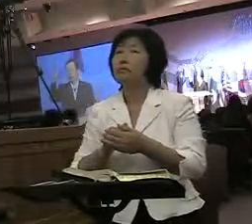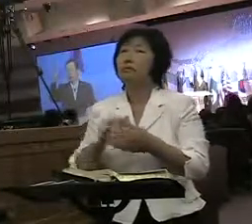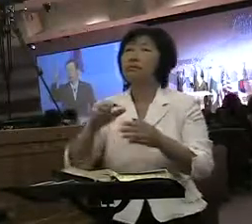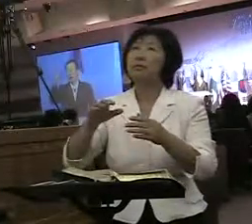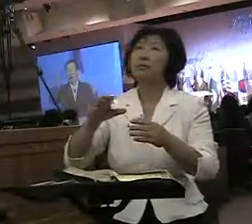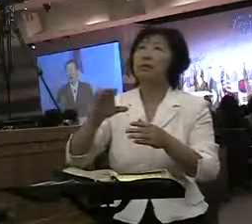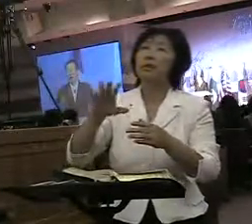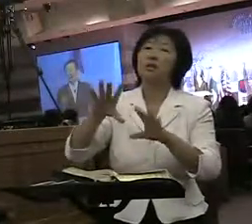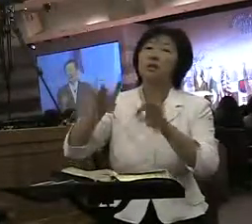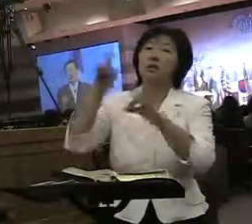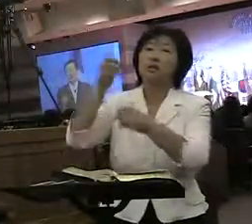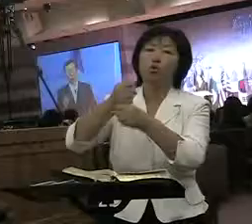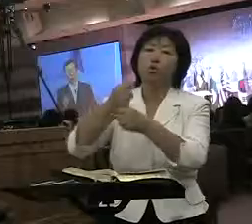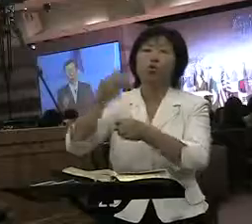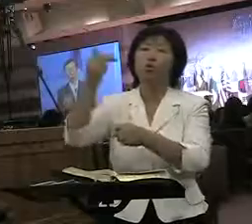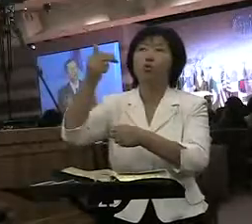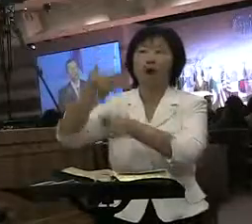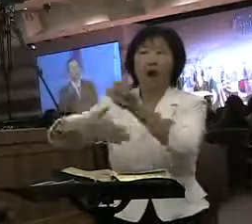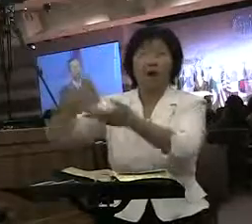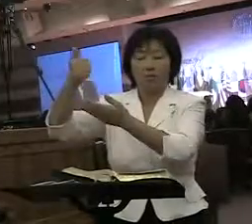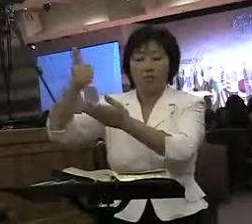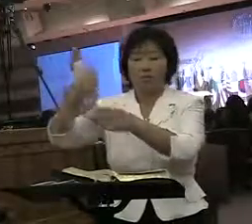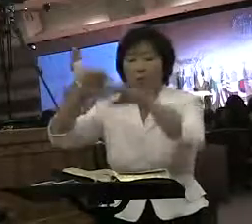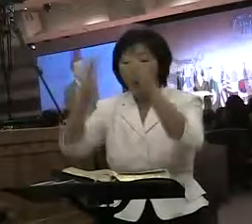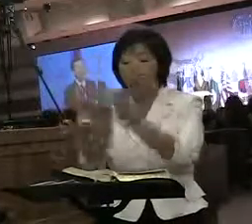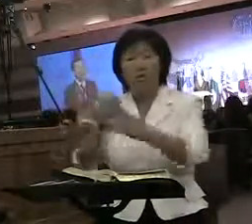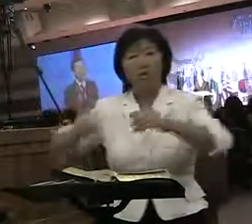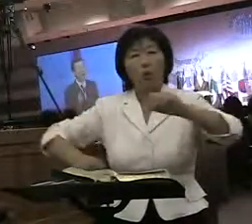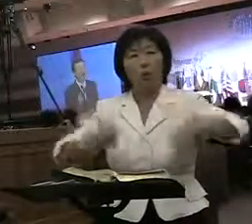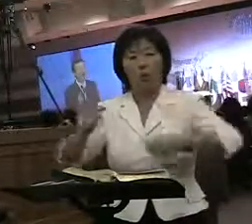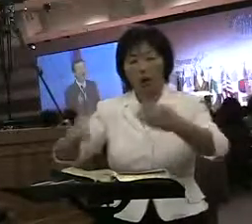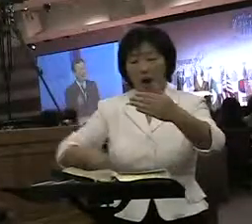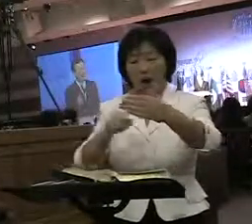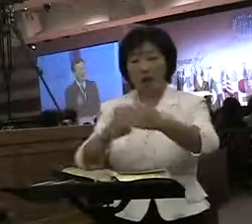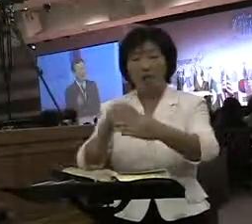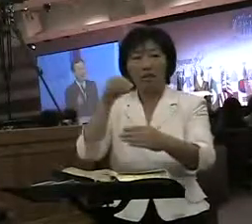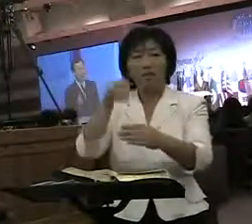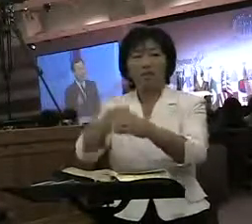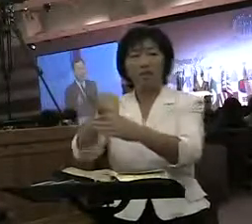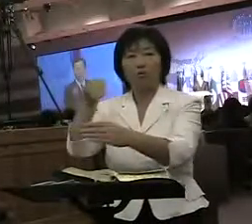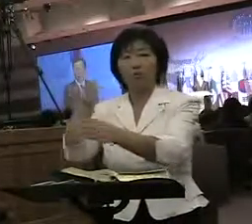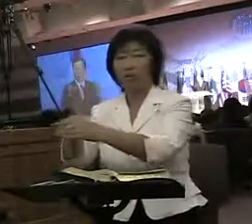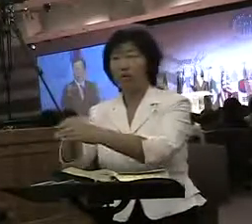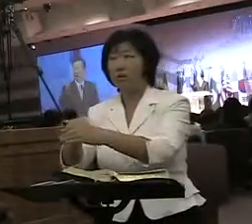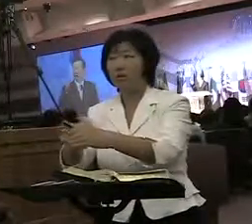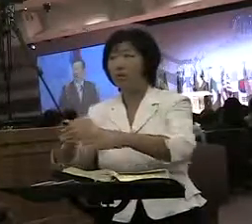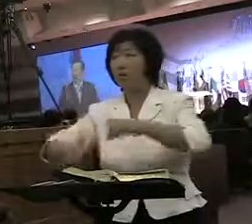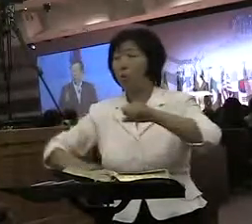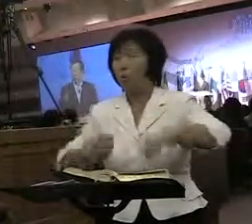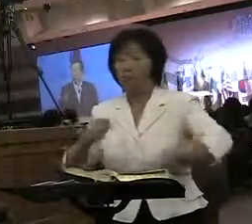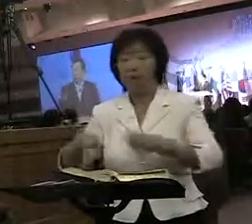창조주, 조물주 하나님께서 모든 동물들 안에 심어주신